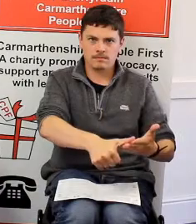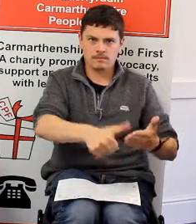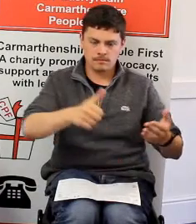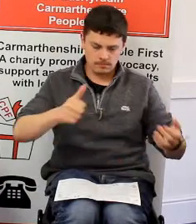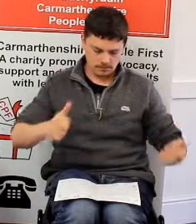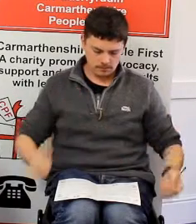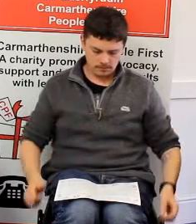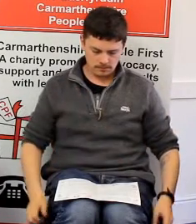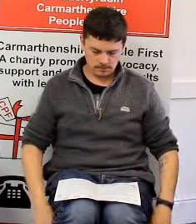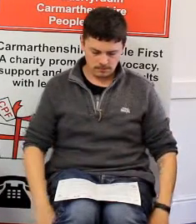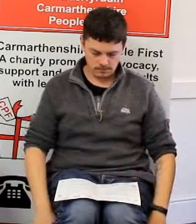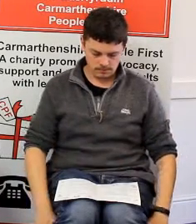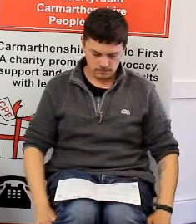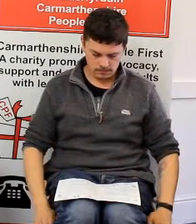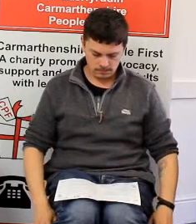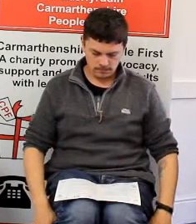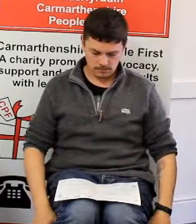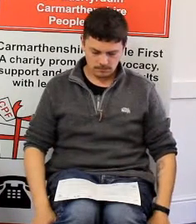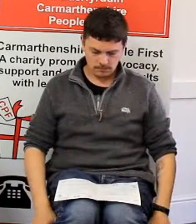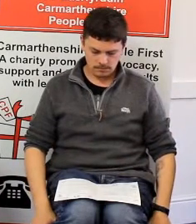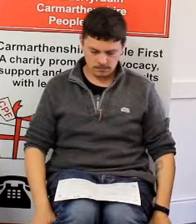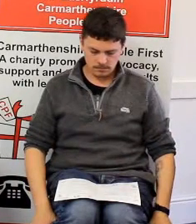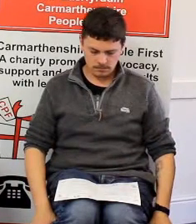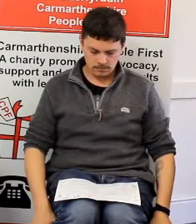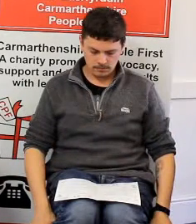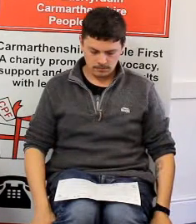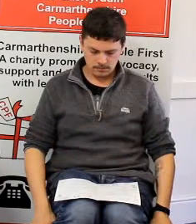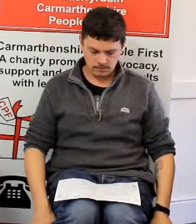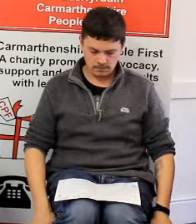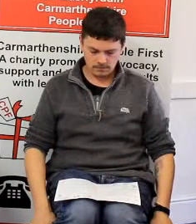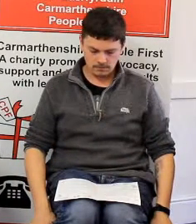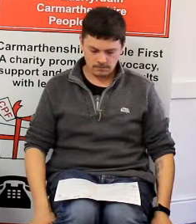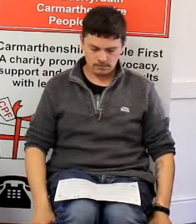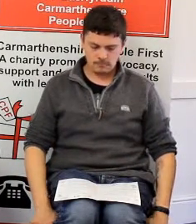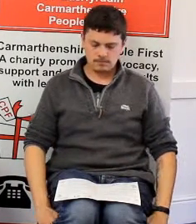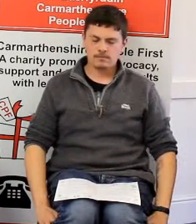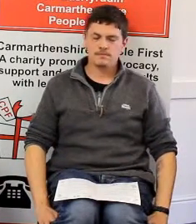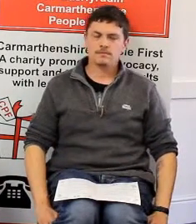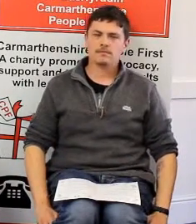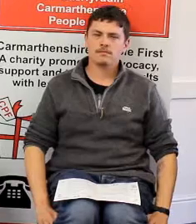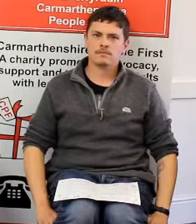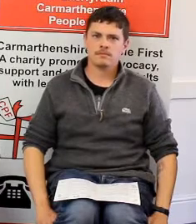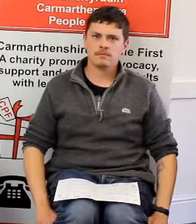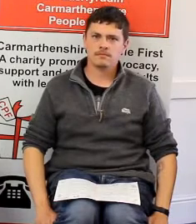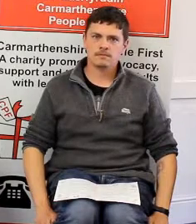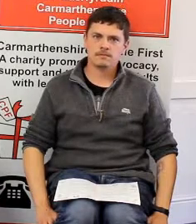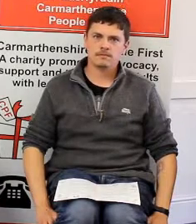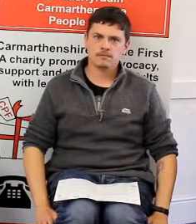Gaerfyrddin, 16 Street Spilman, Gaerfyrddin,